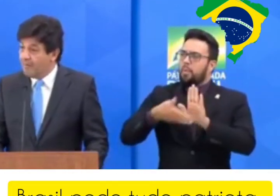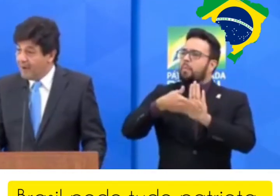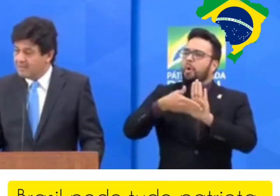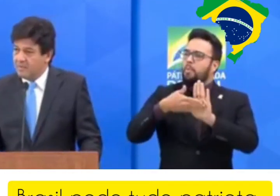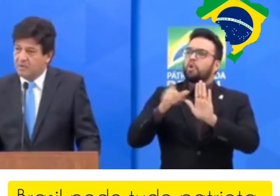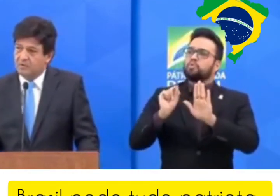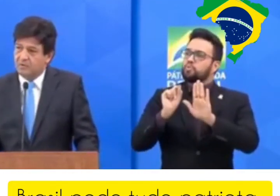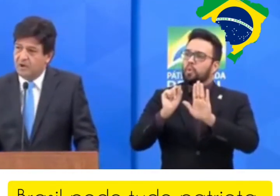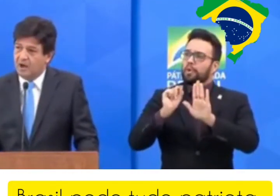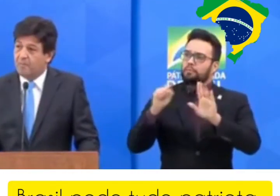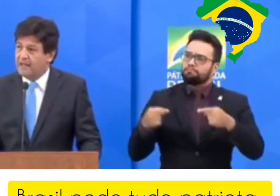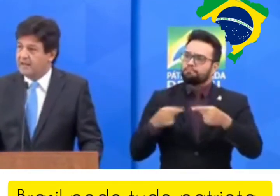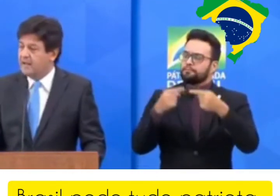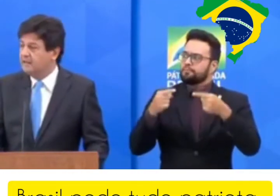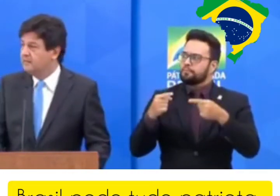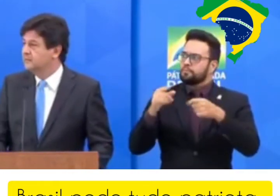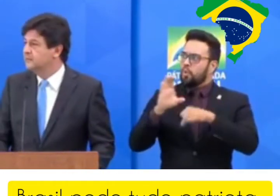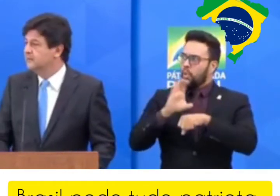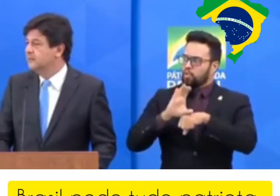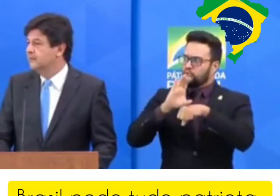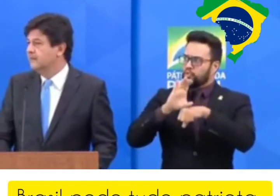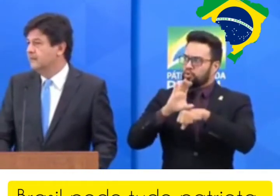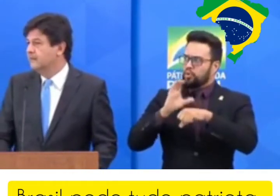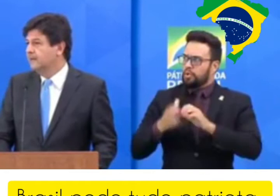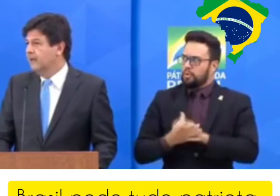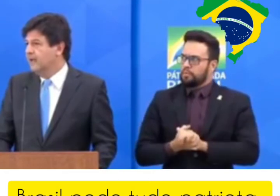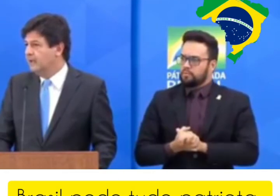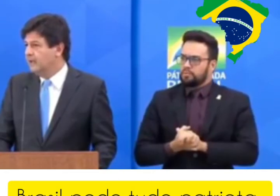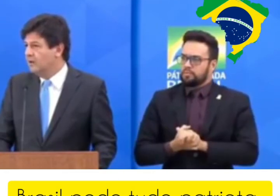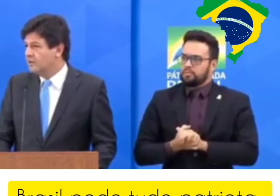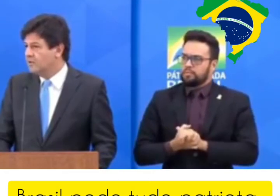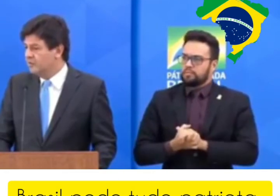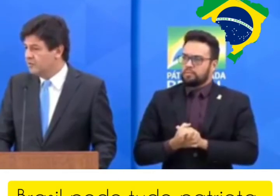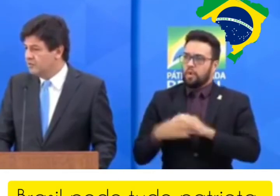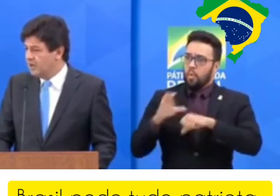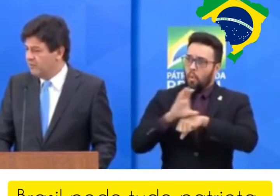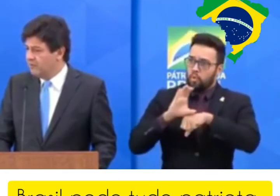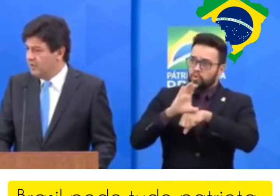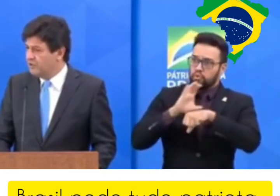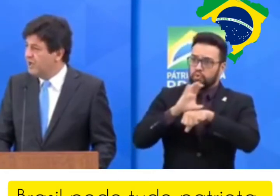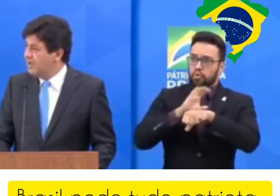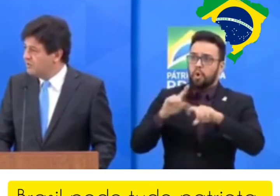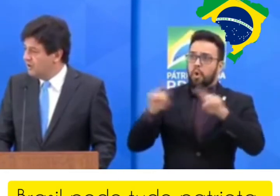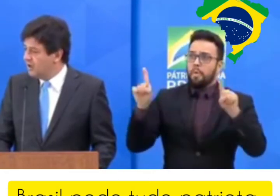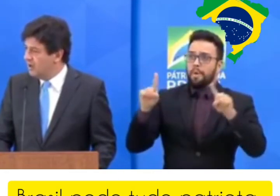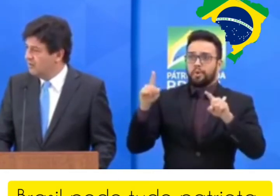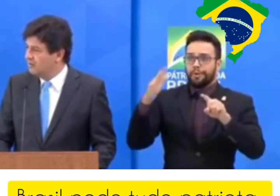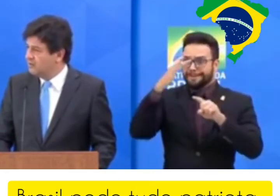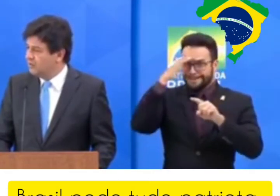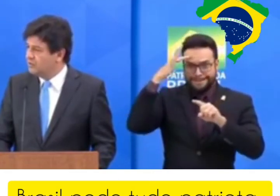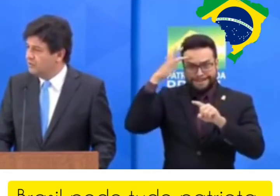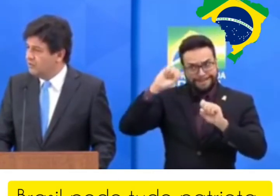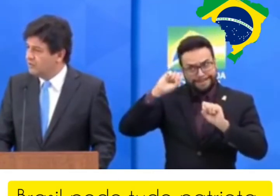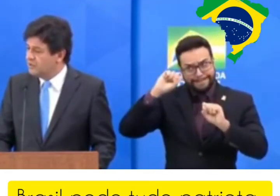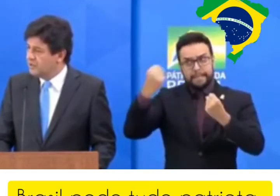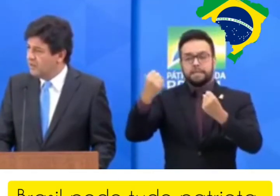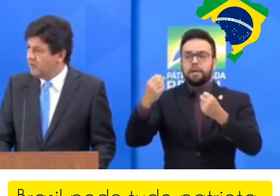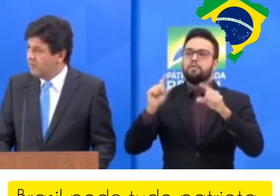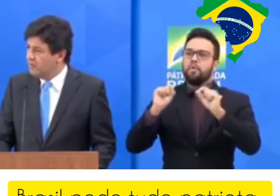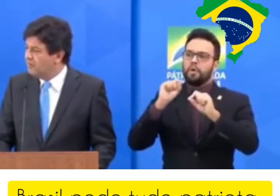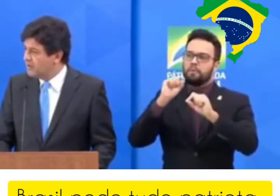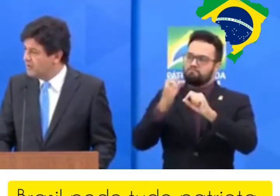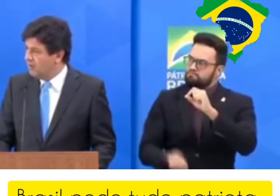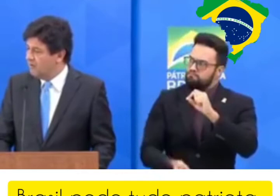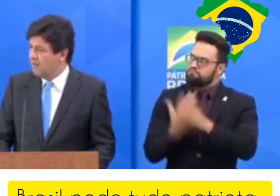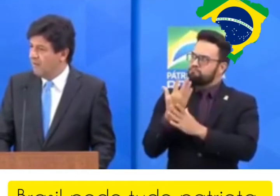constitucional, uma máxima constitucional pétrea, em que nós temos o desafio geracional de construir um